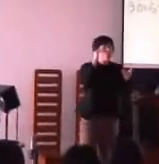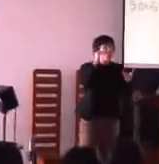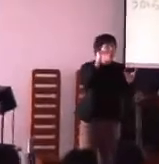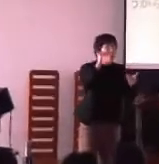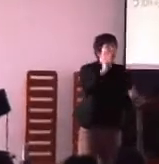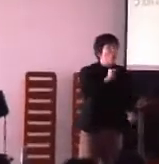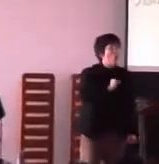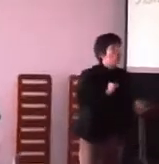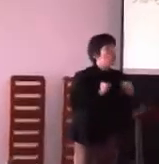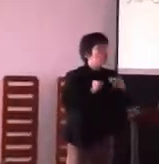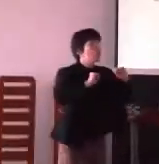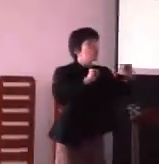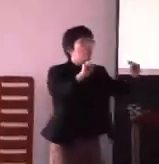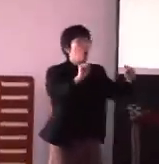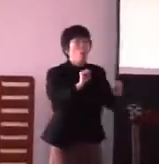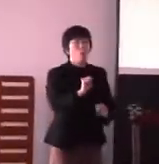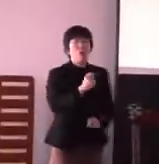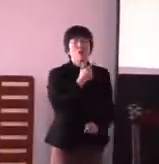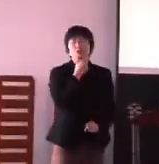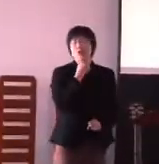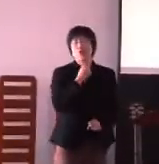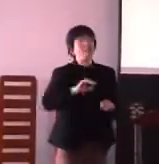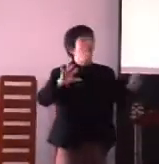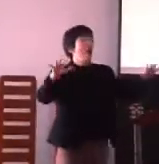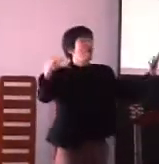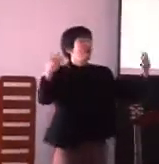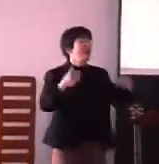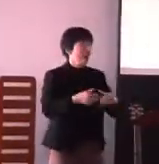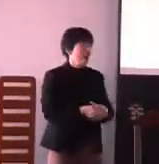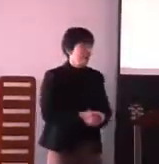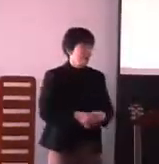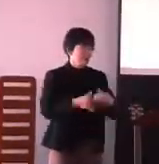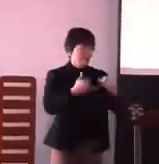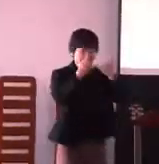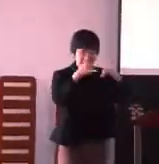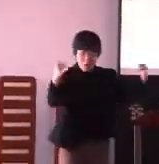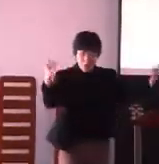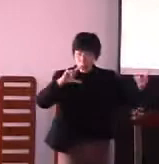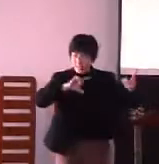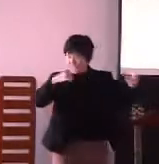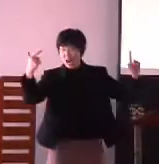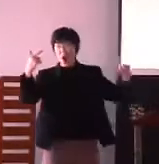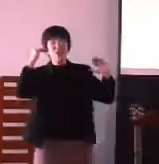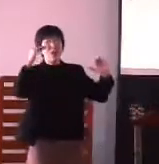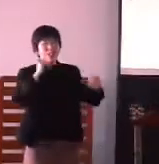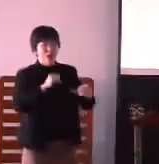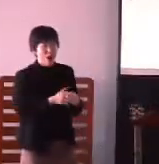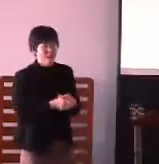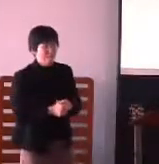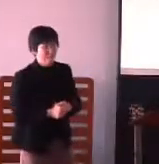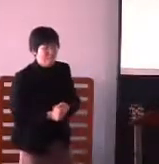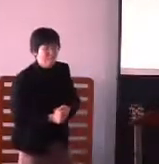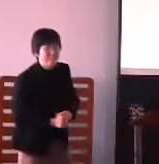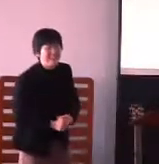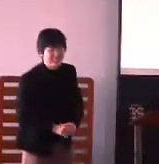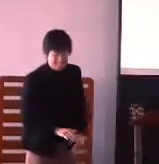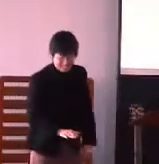行うことを好きとは思いませんでした。違う、私は違うと思っていました。その